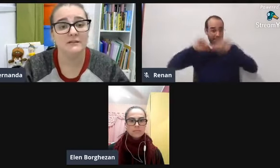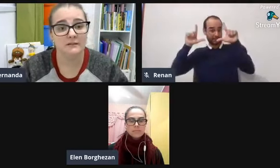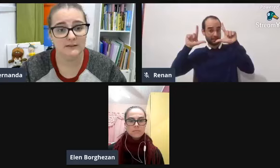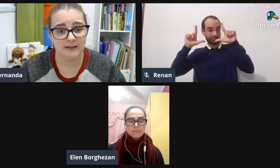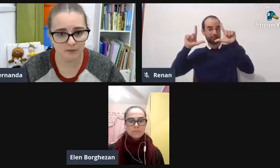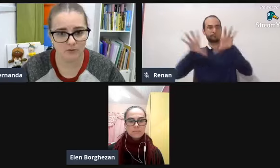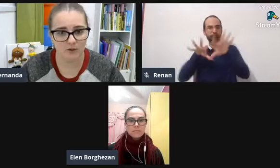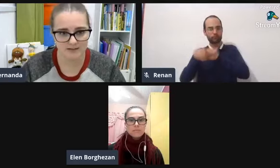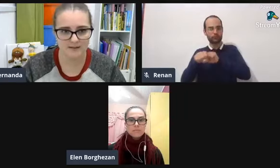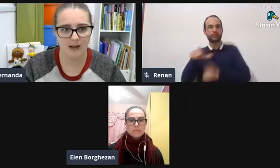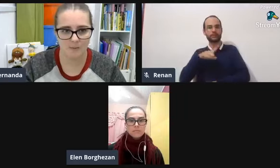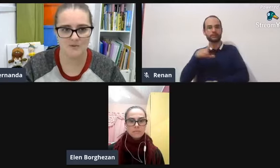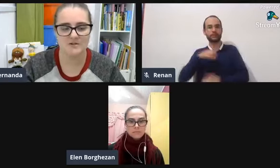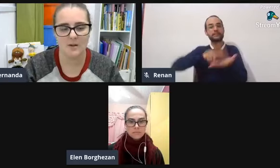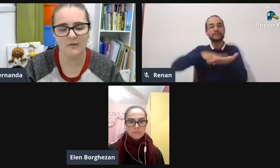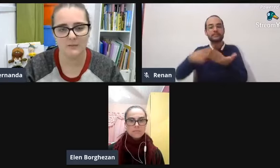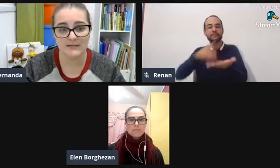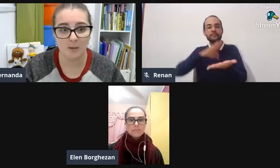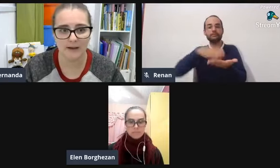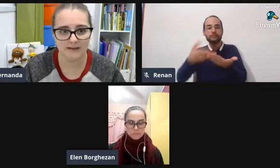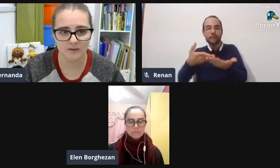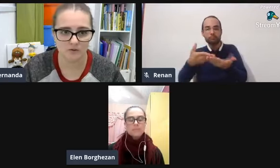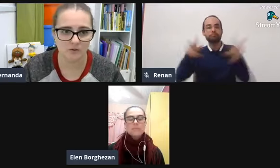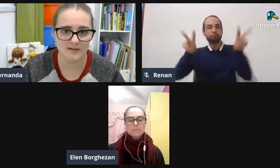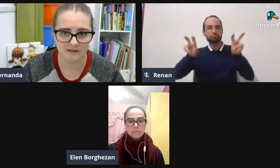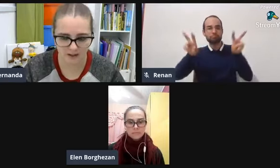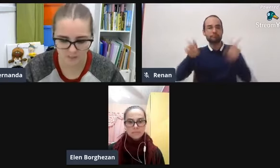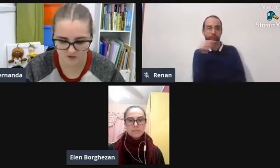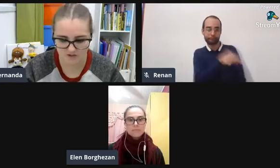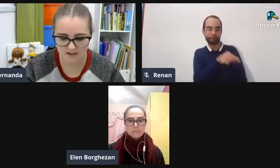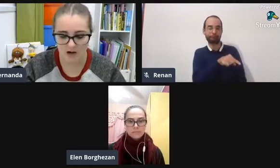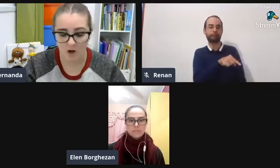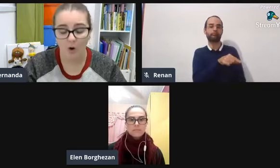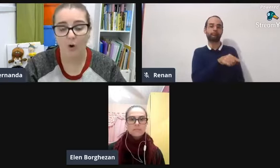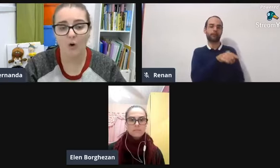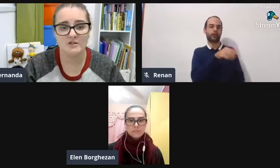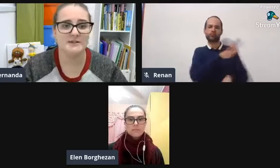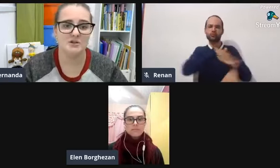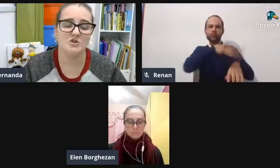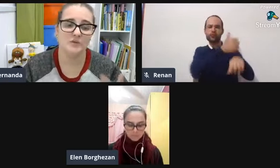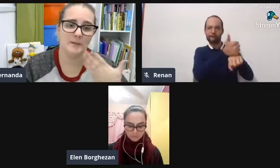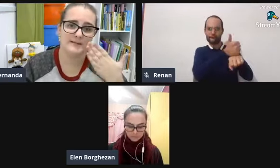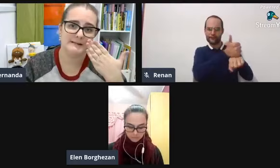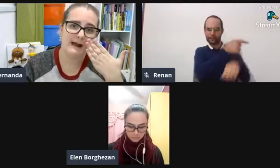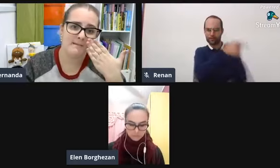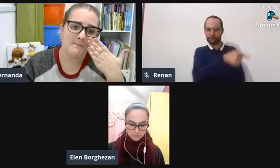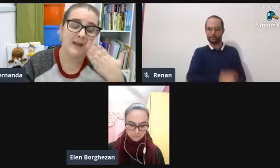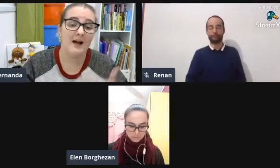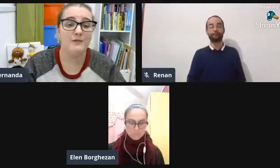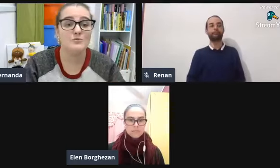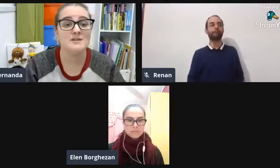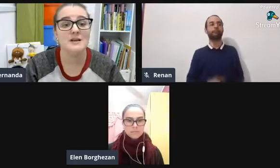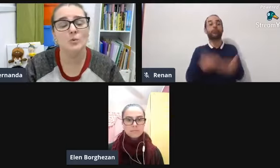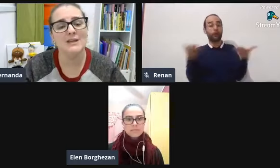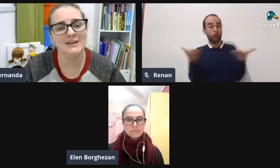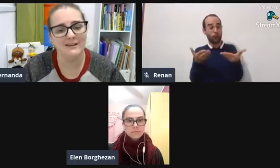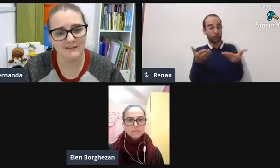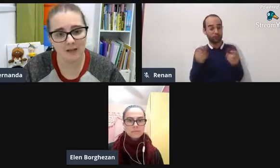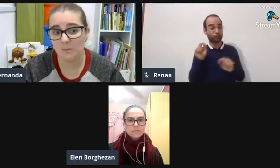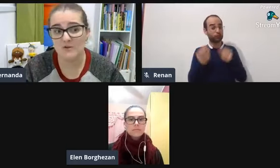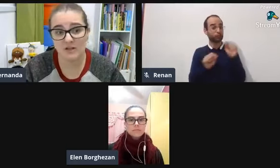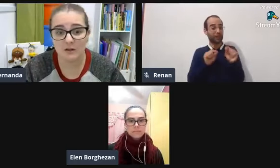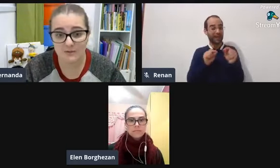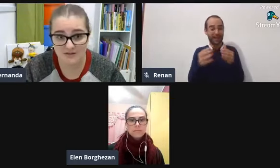de tradutores e intérpretes, né? Uma formação para tradutores e intérpretes. Hoje, se a gente for pensar, a função